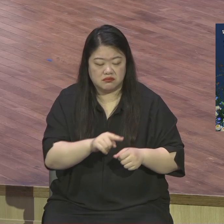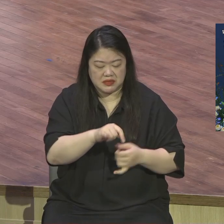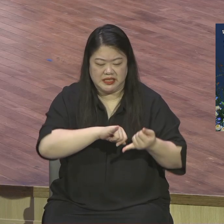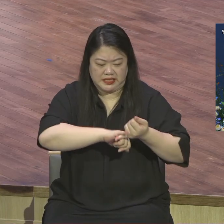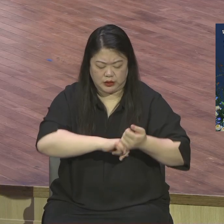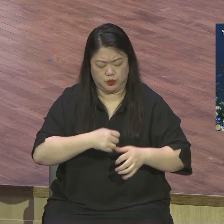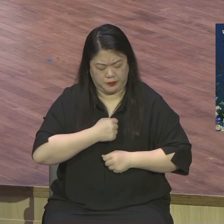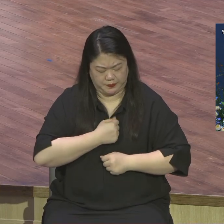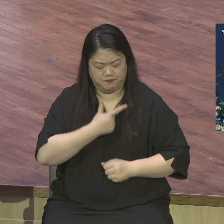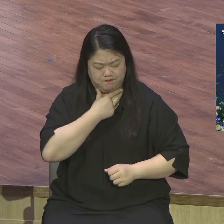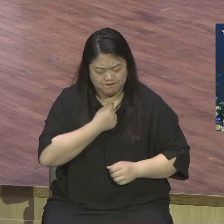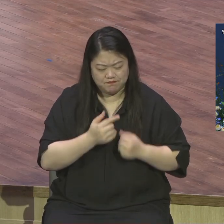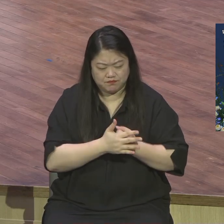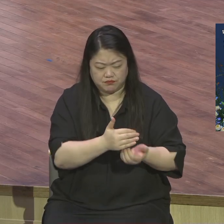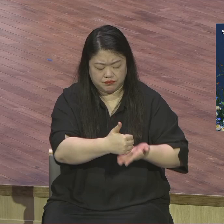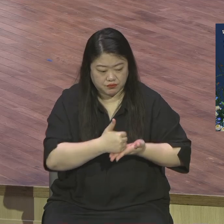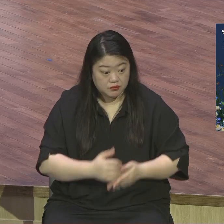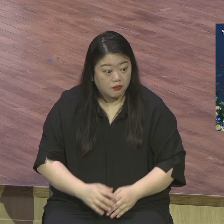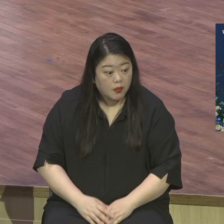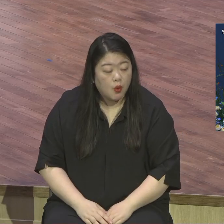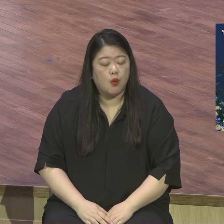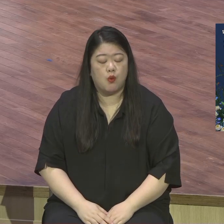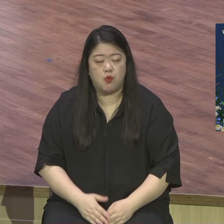그리고 다른 건 시커네